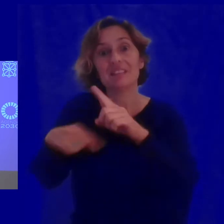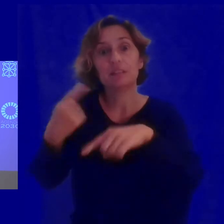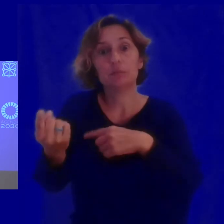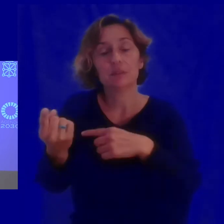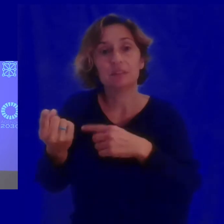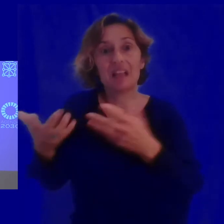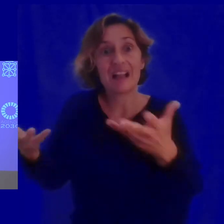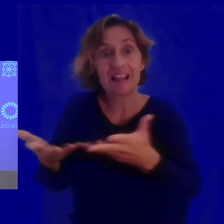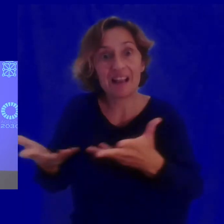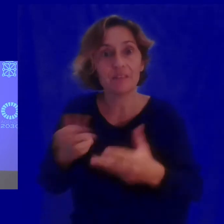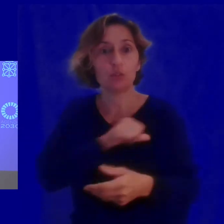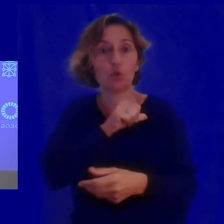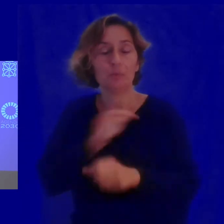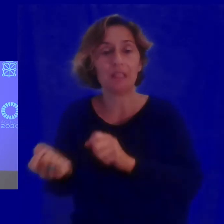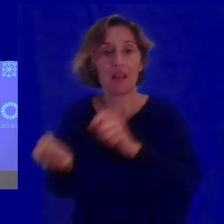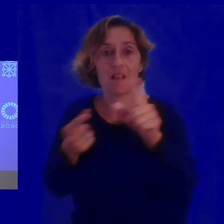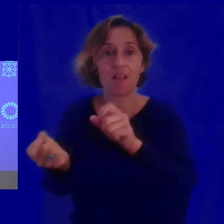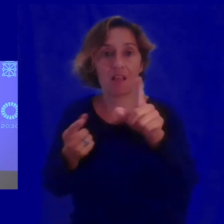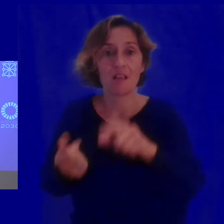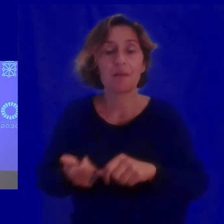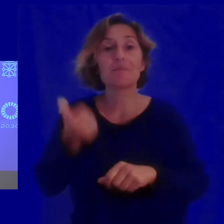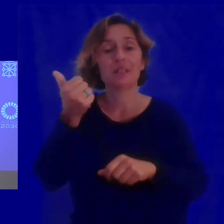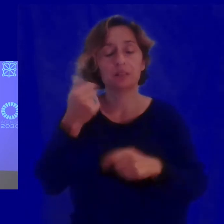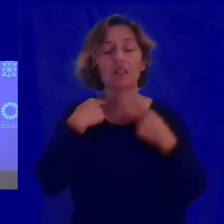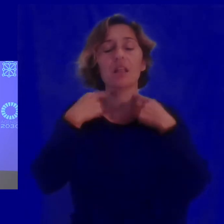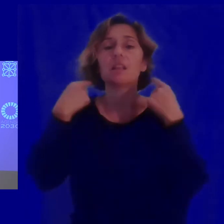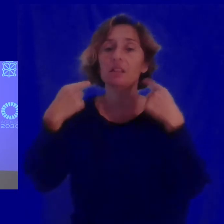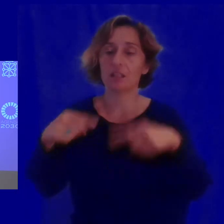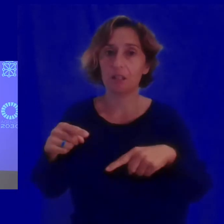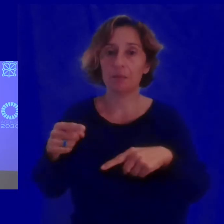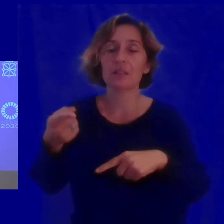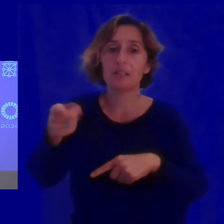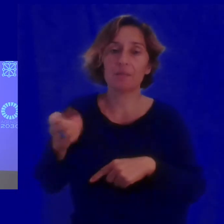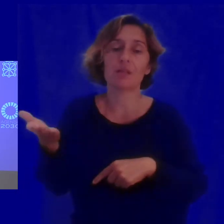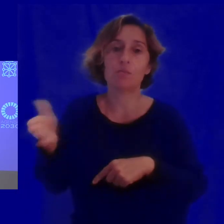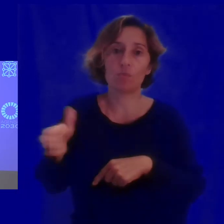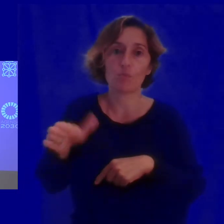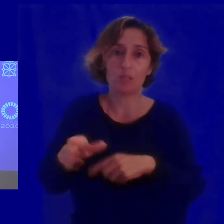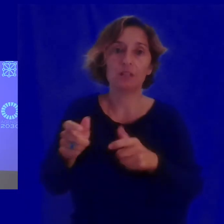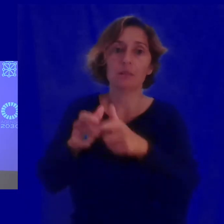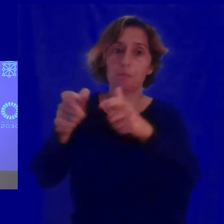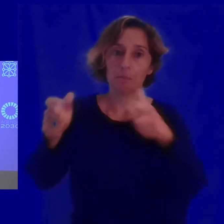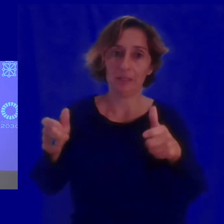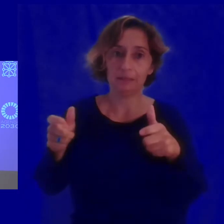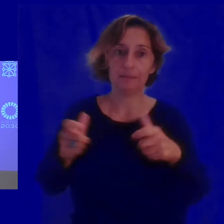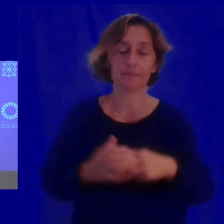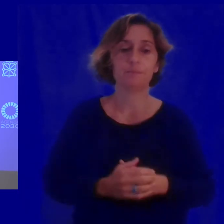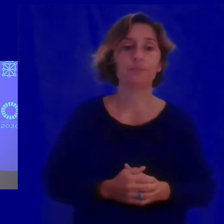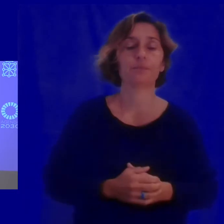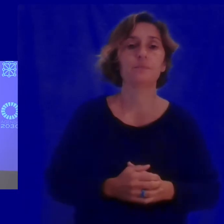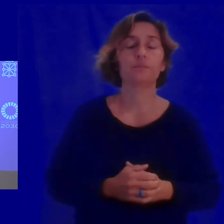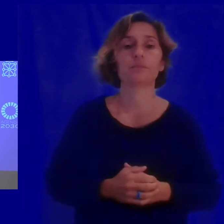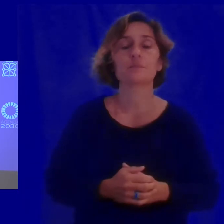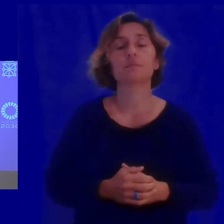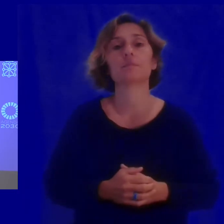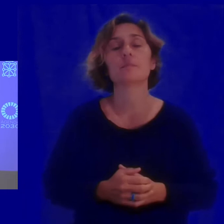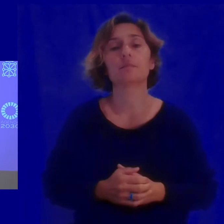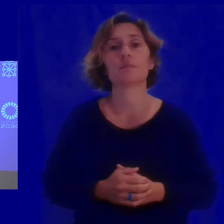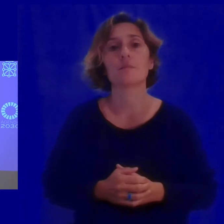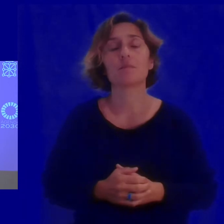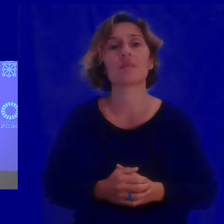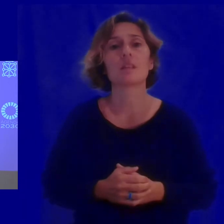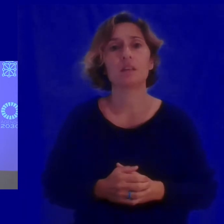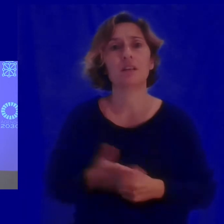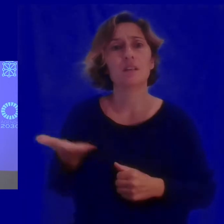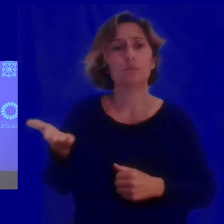en más hospitalizaciones y, desgraciadamente, en fallecimientos. Estamos asistiendo a un número bastante